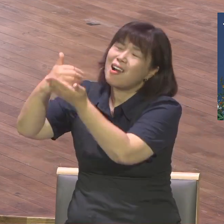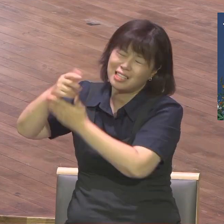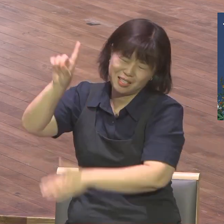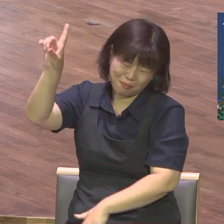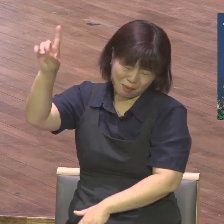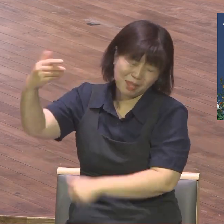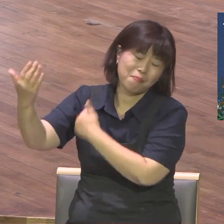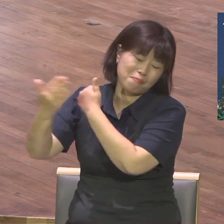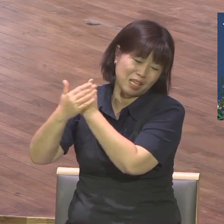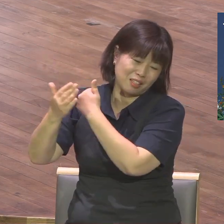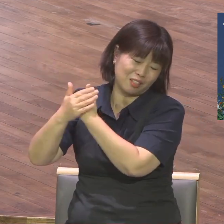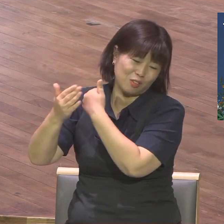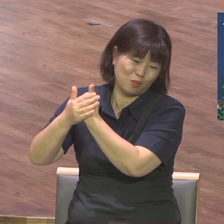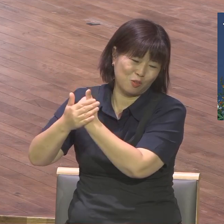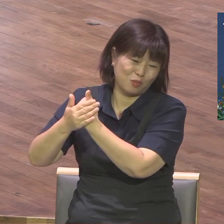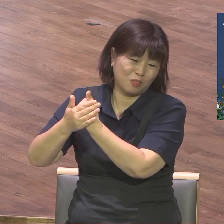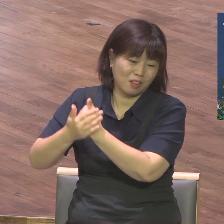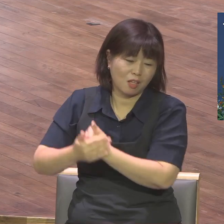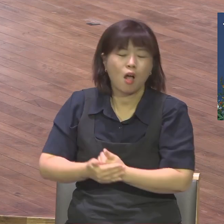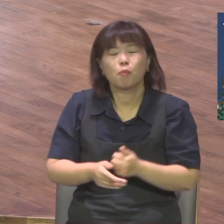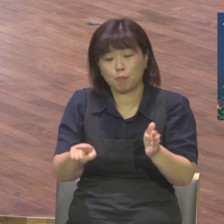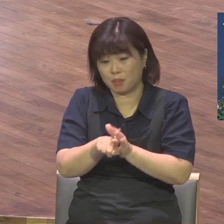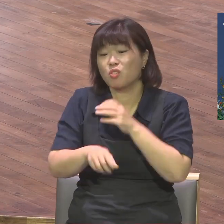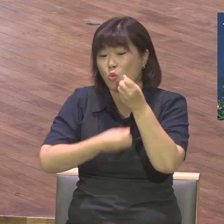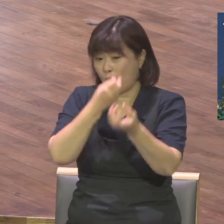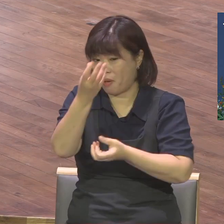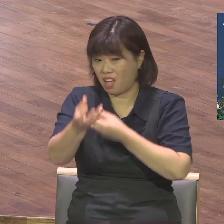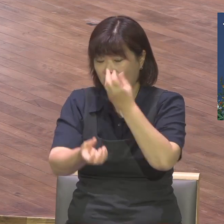도움은 천지를 지으신 하나님이시다.